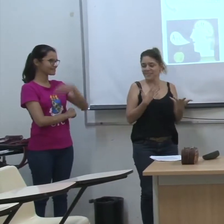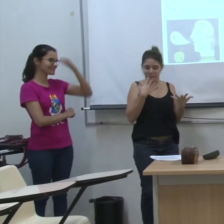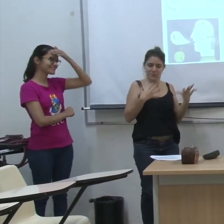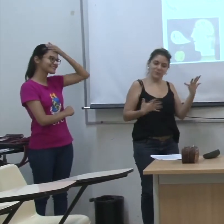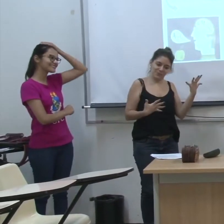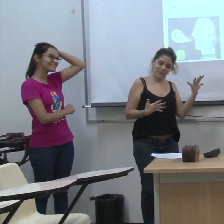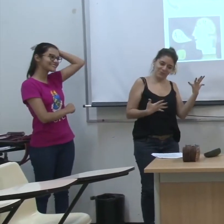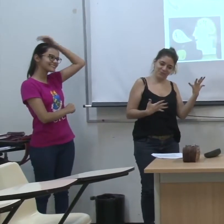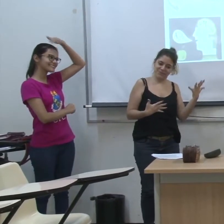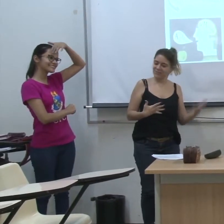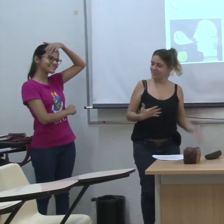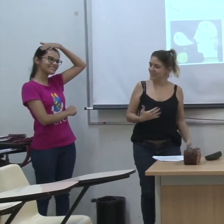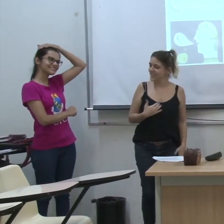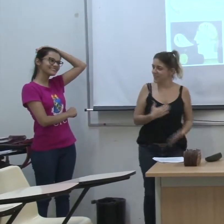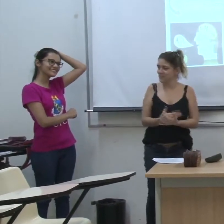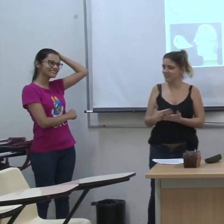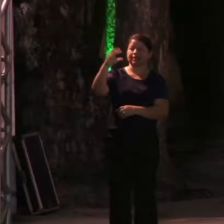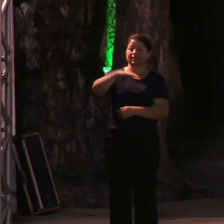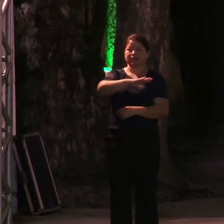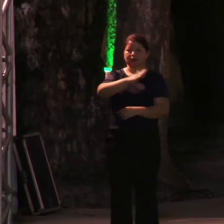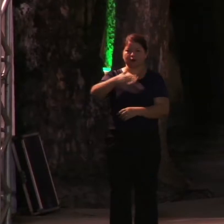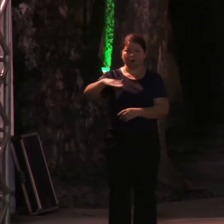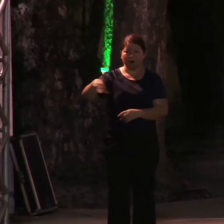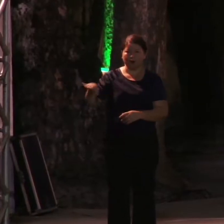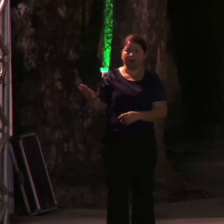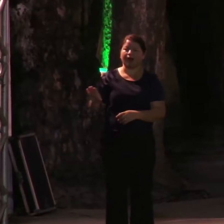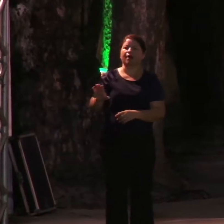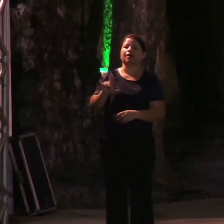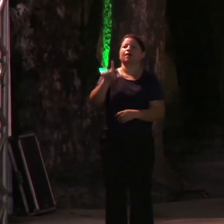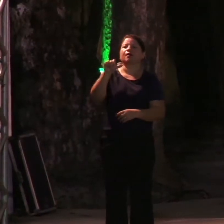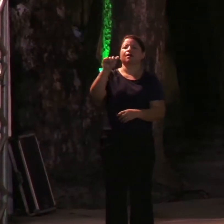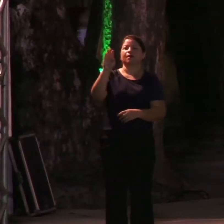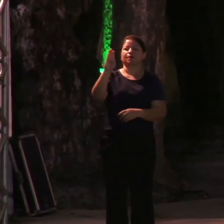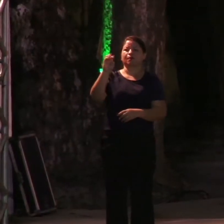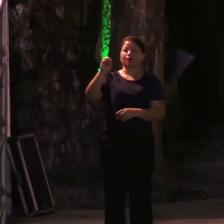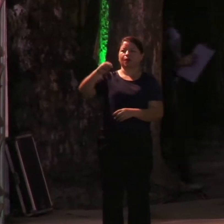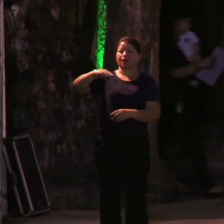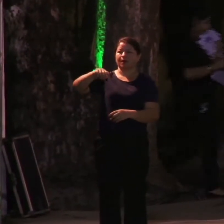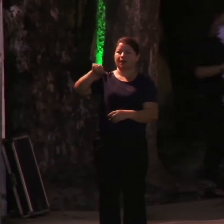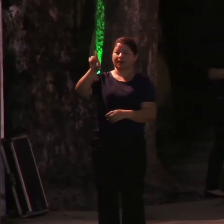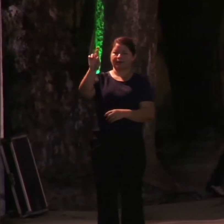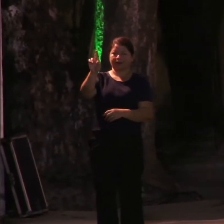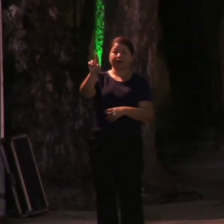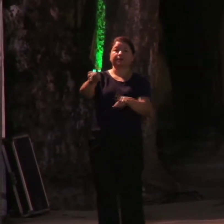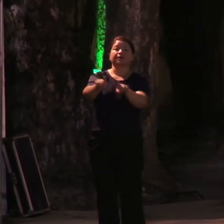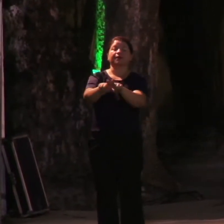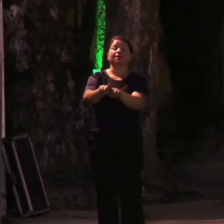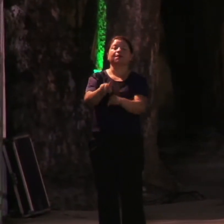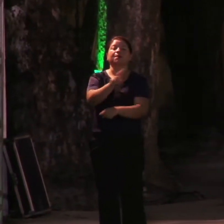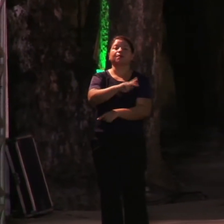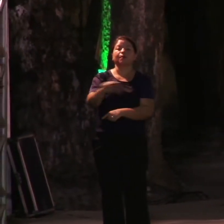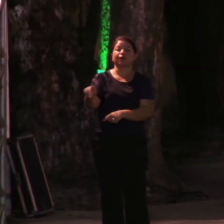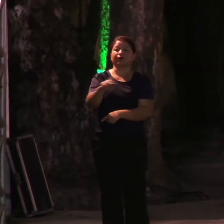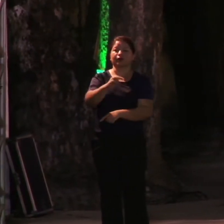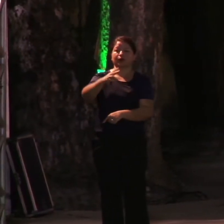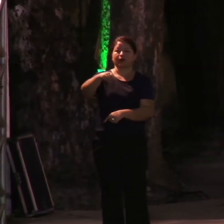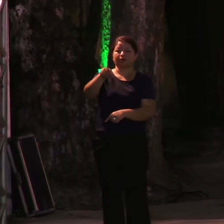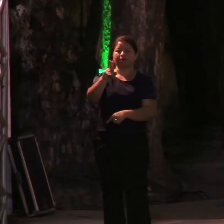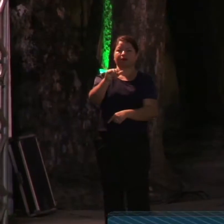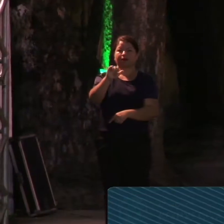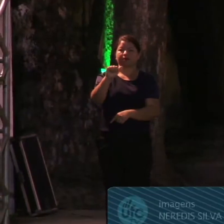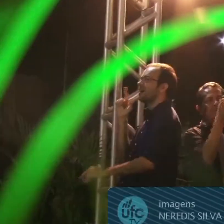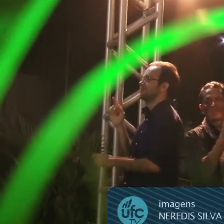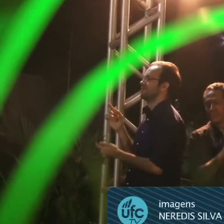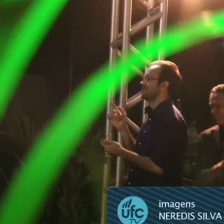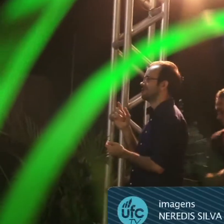de graduação ou de pós-graduação. Se na plateia tiver a presença de pessoas surdas, o intérprete da língua brasileira